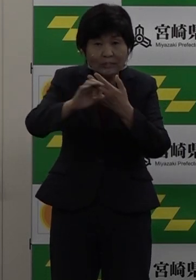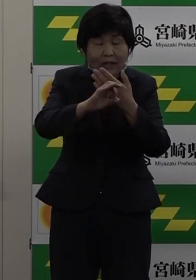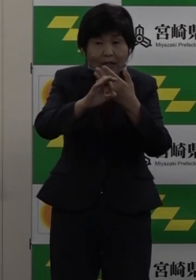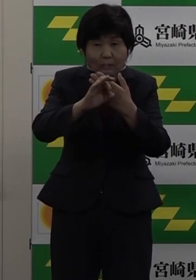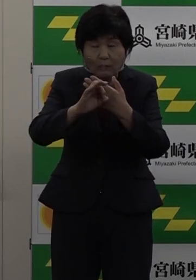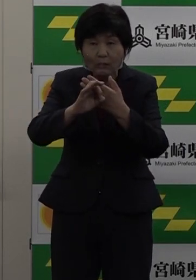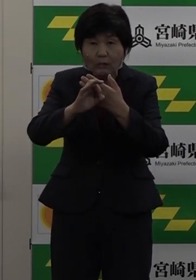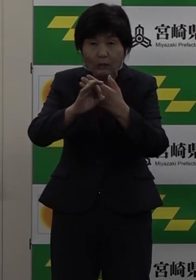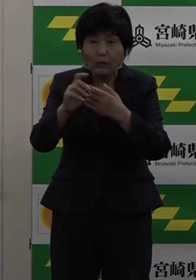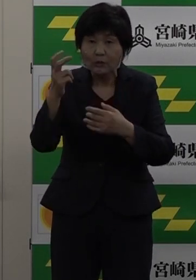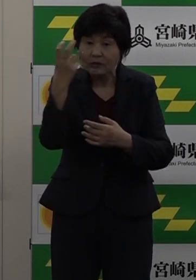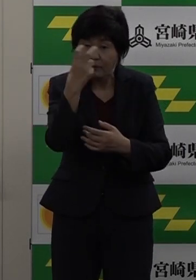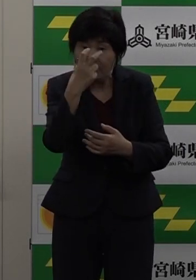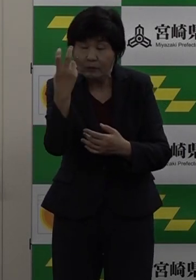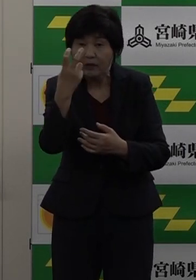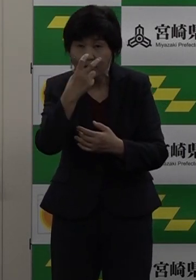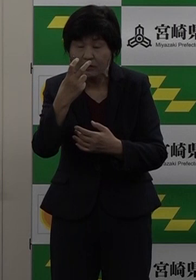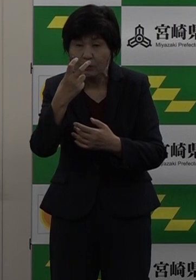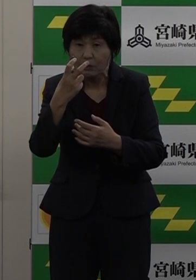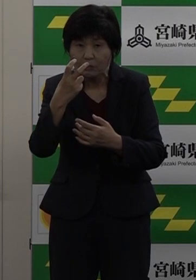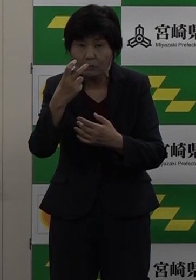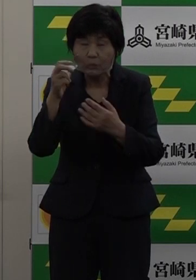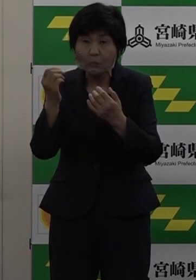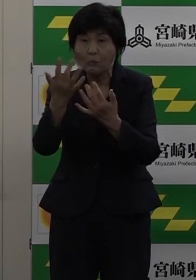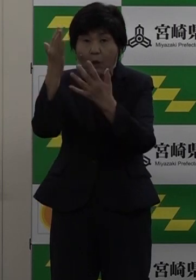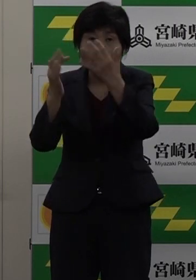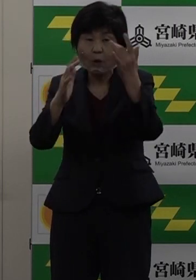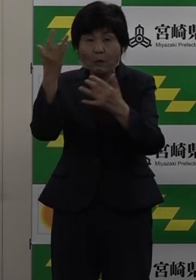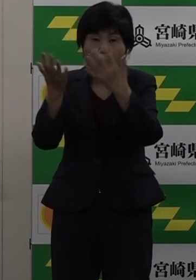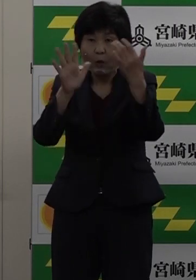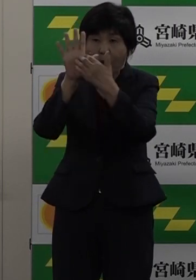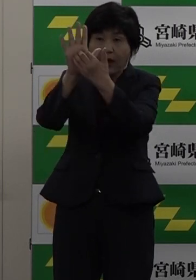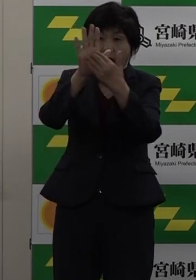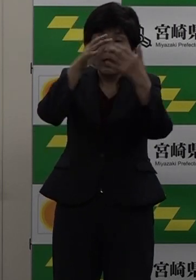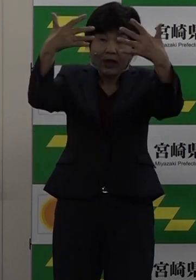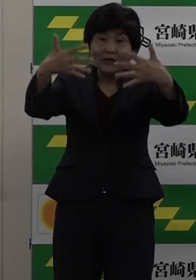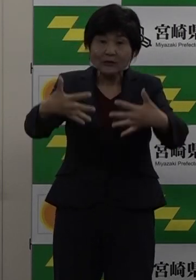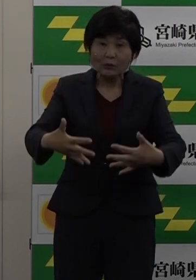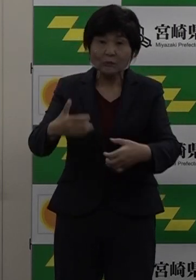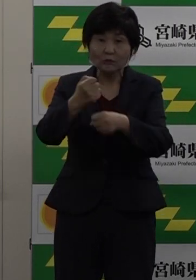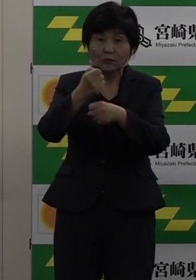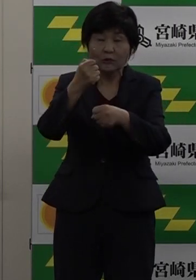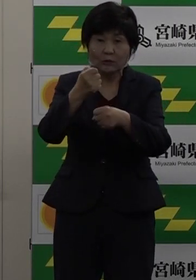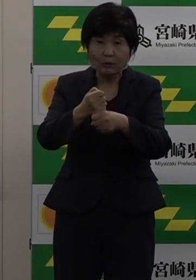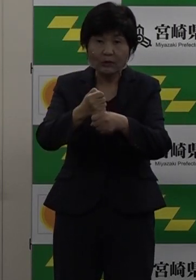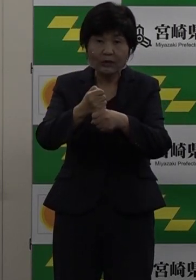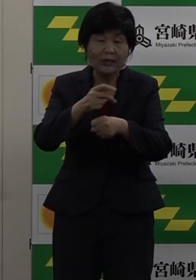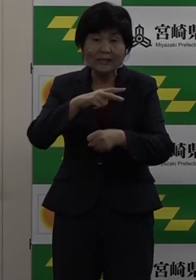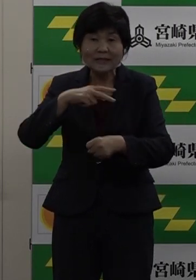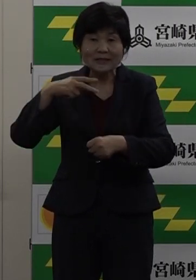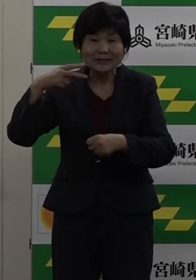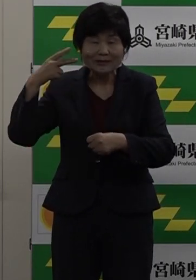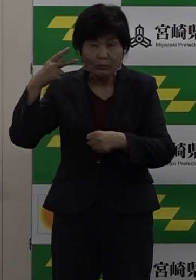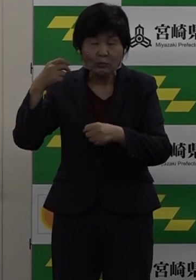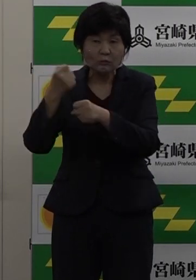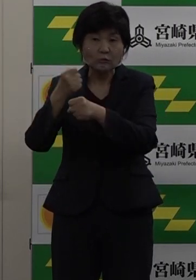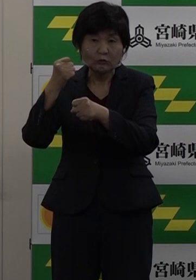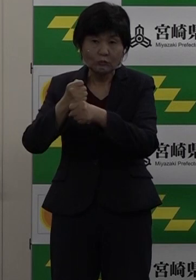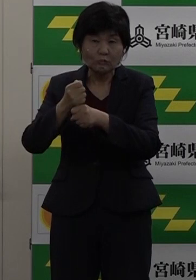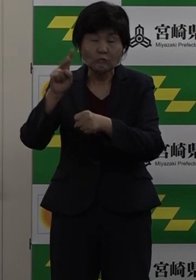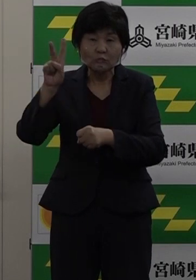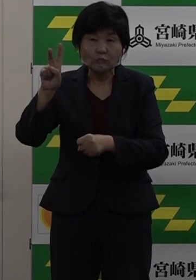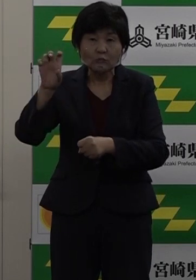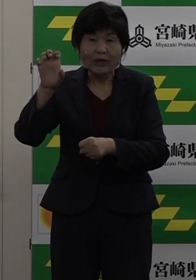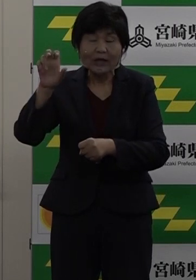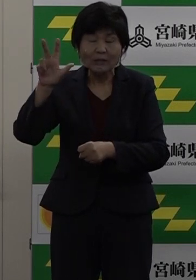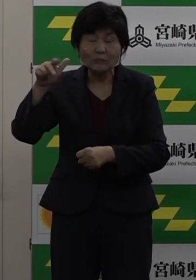るというのをまさにそういう考え方で、イギリス連邦を構成しますウェールズですね、ウェールズが